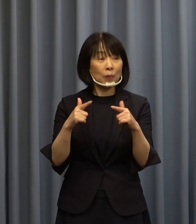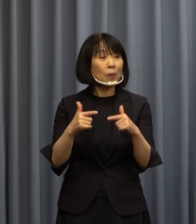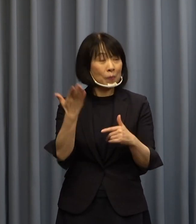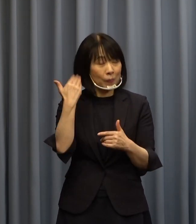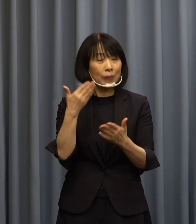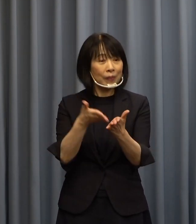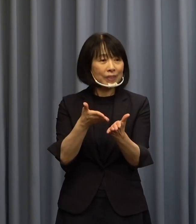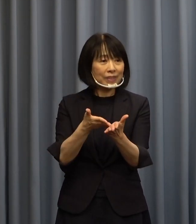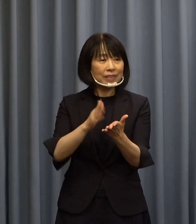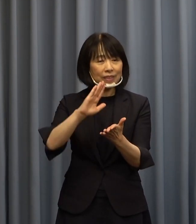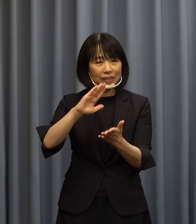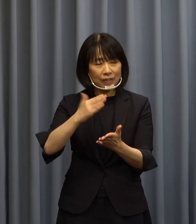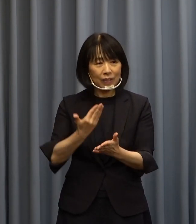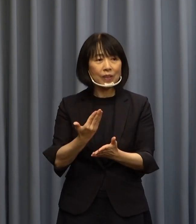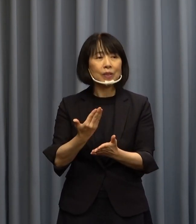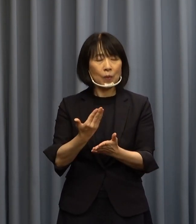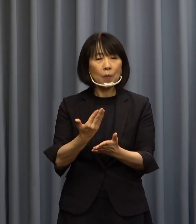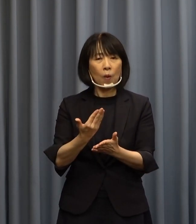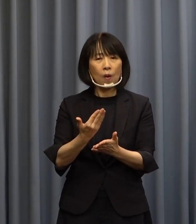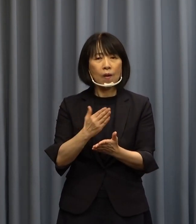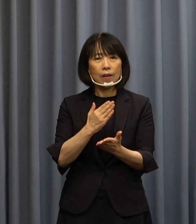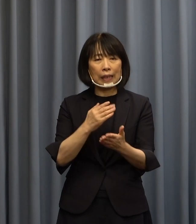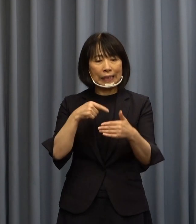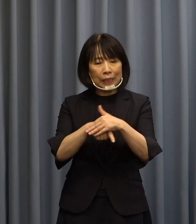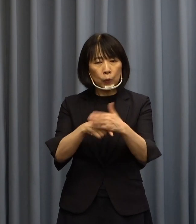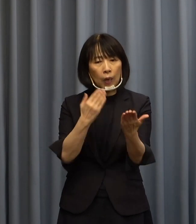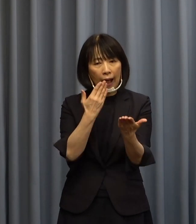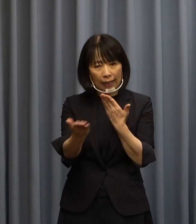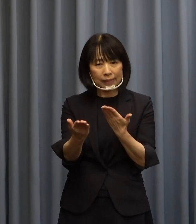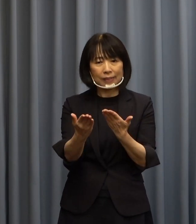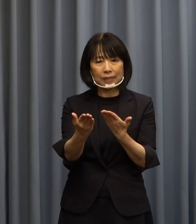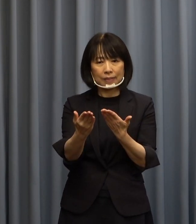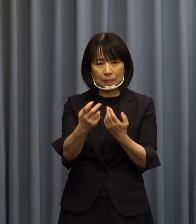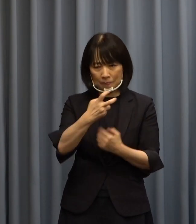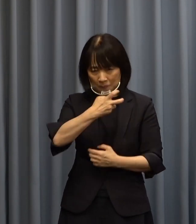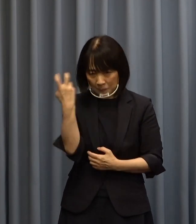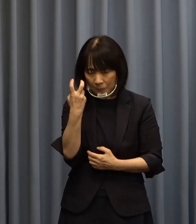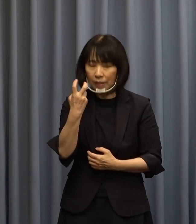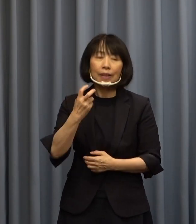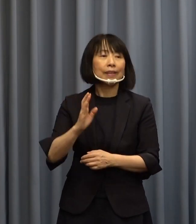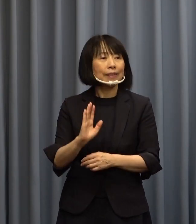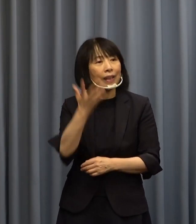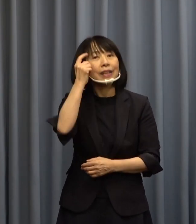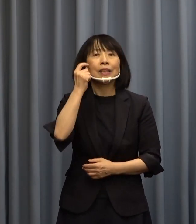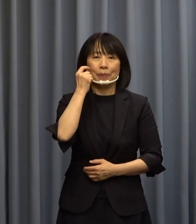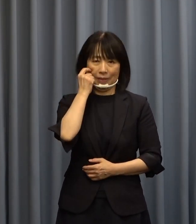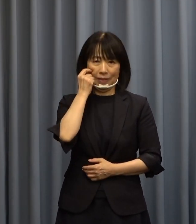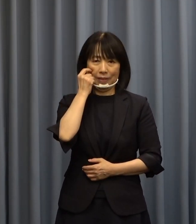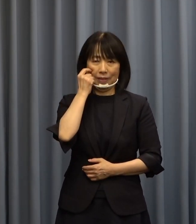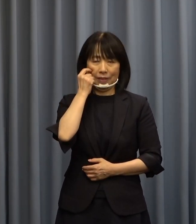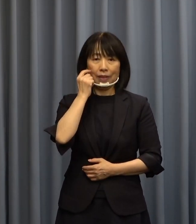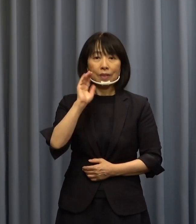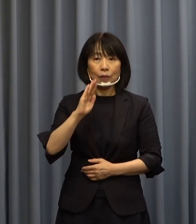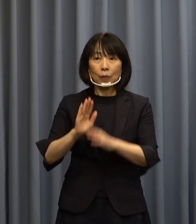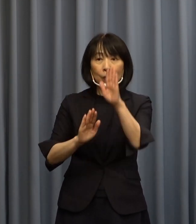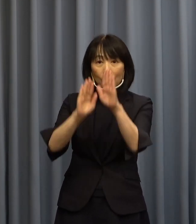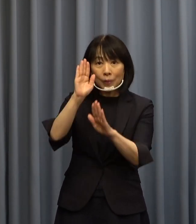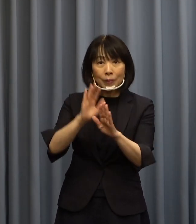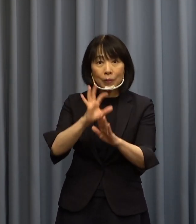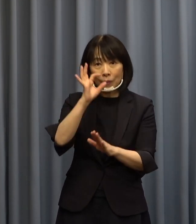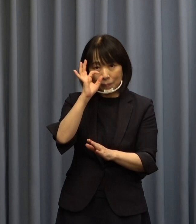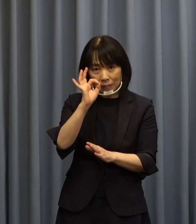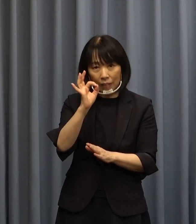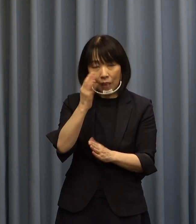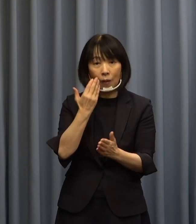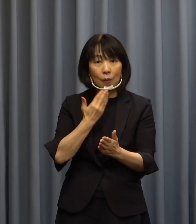てますけれどもなかなか因果関係を特定するというのはなかなか難しいんですがただ状況証拠状況で見える